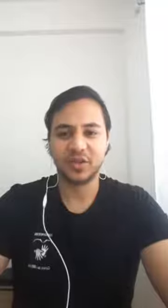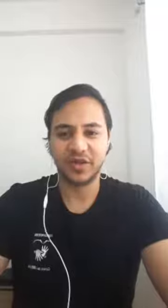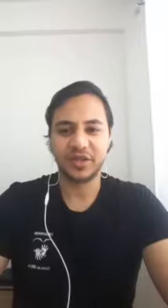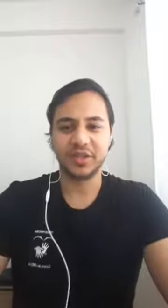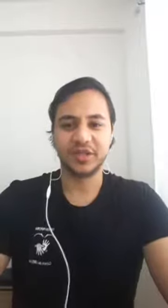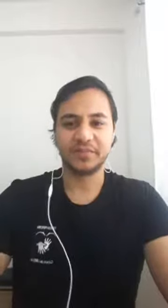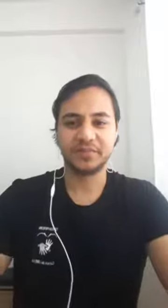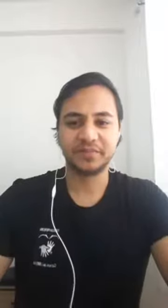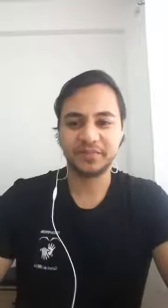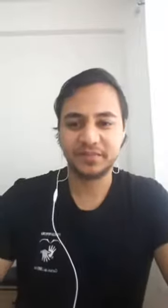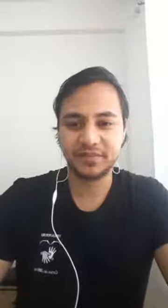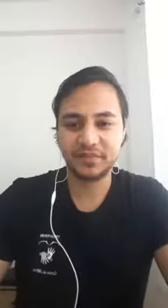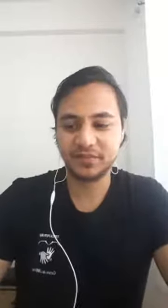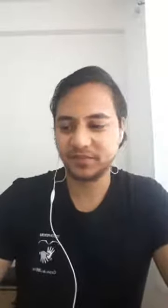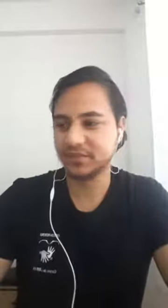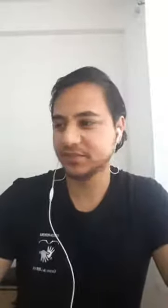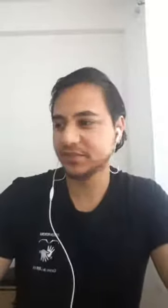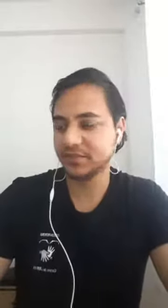Chamar a Jana.